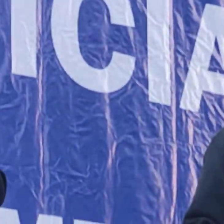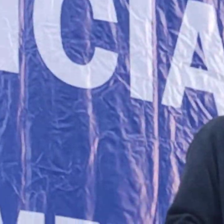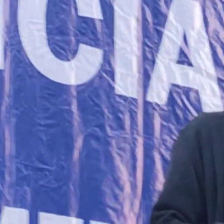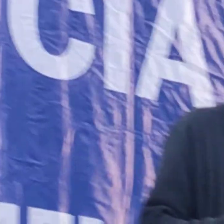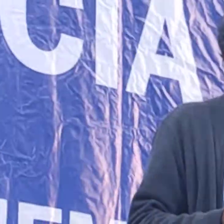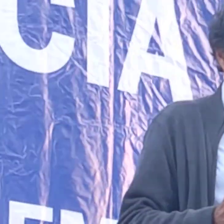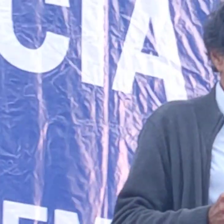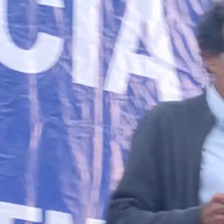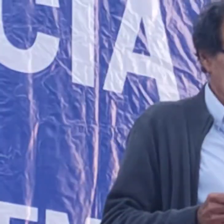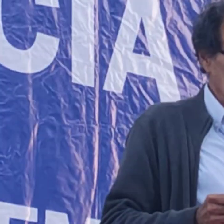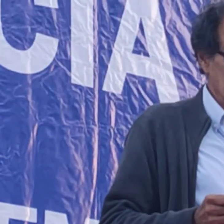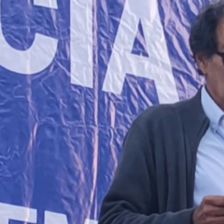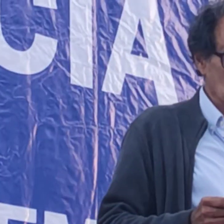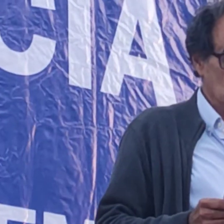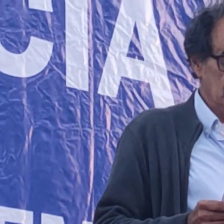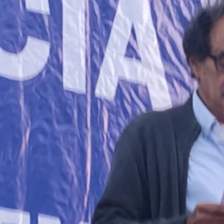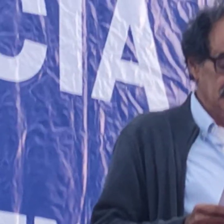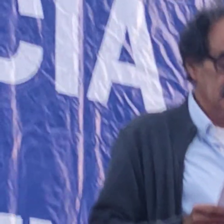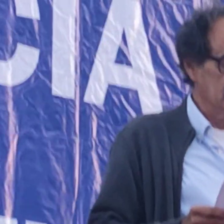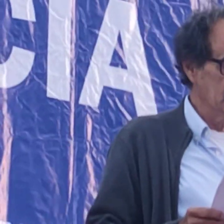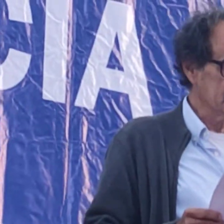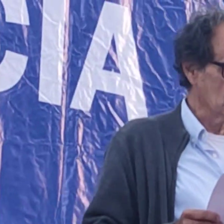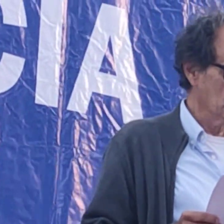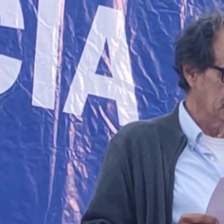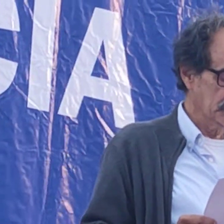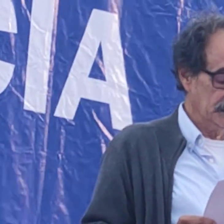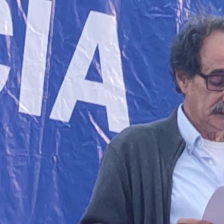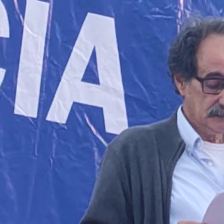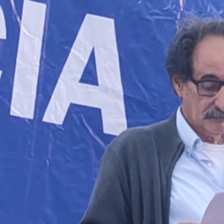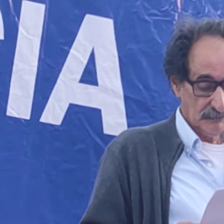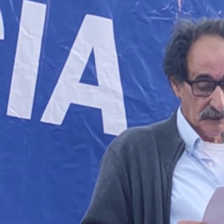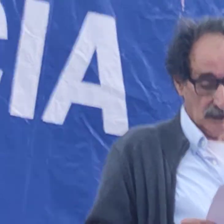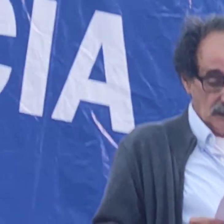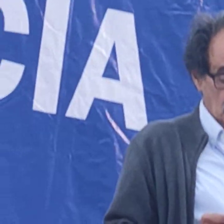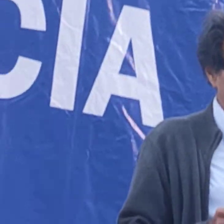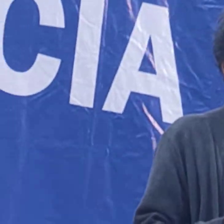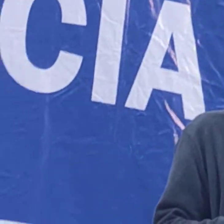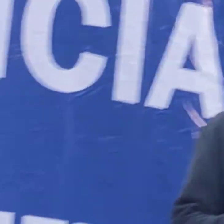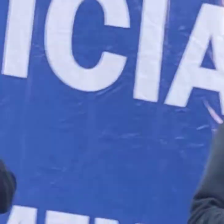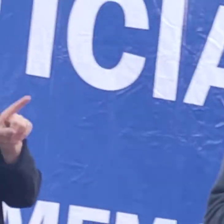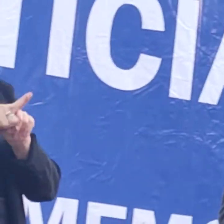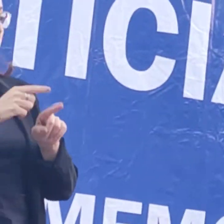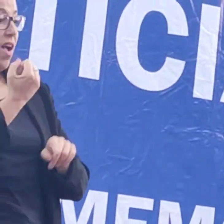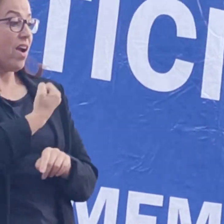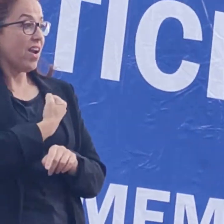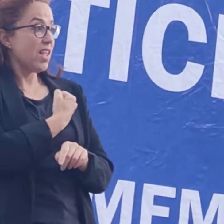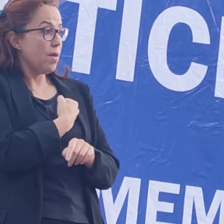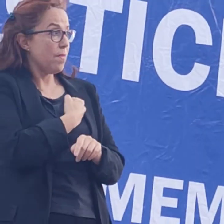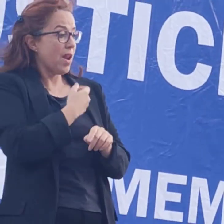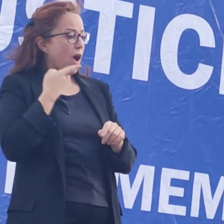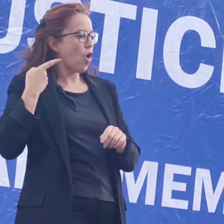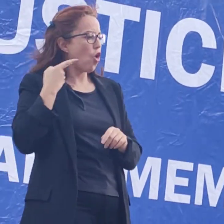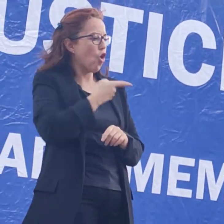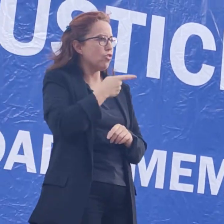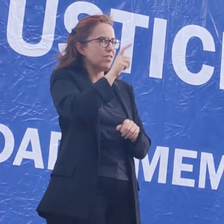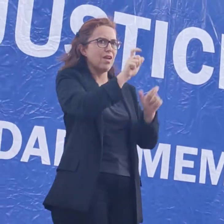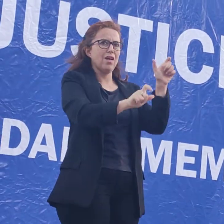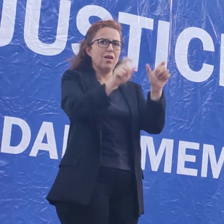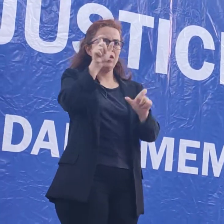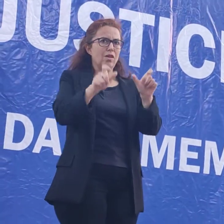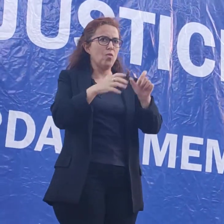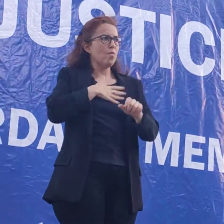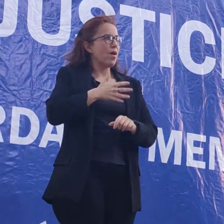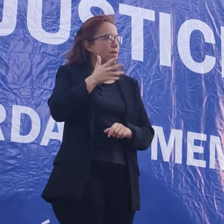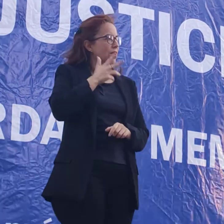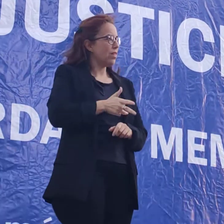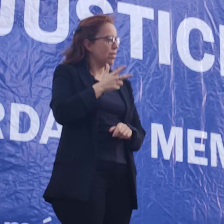adelante, estas aberraciones son crímenes de lesa humanidad. La actuación de la justicia es la única manera